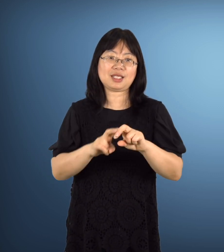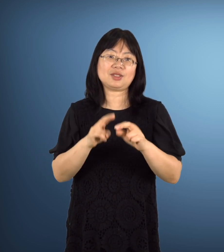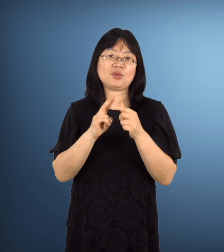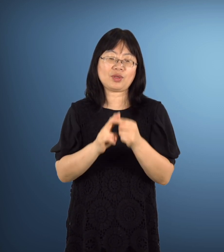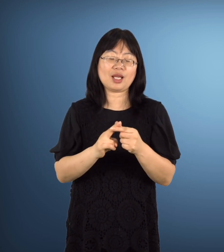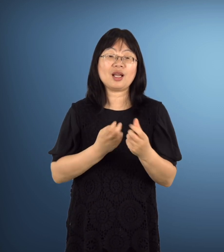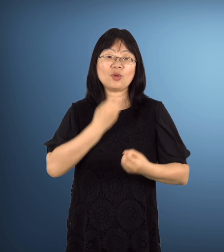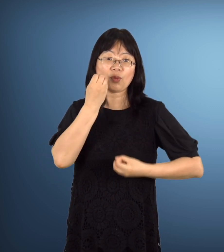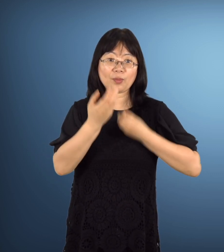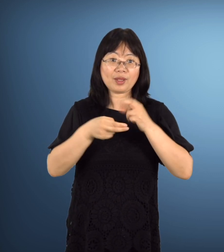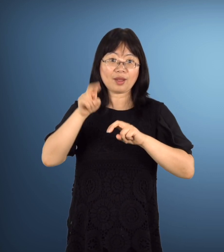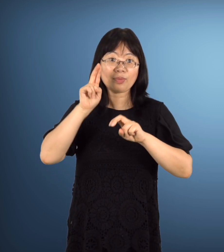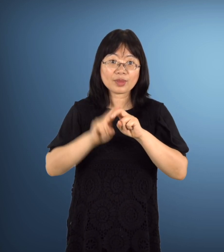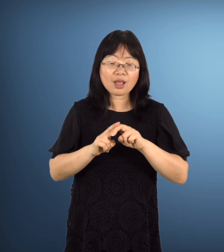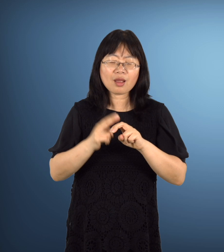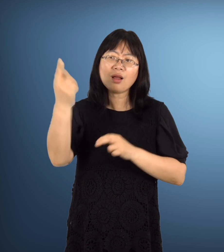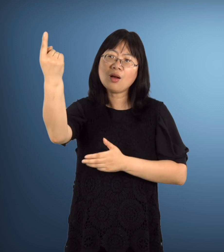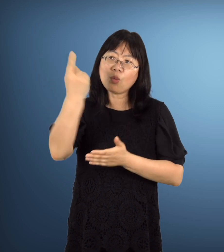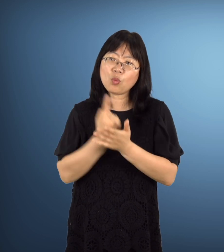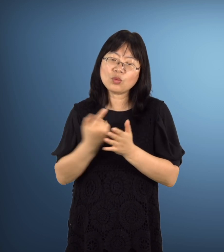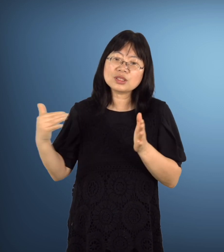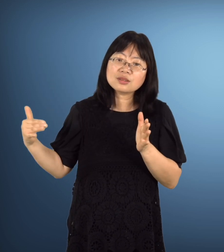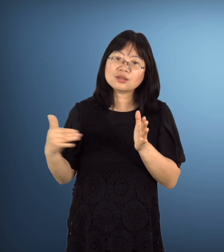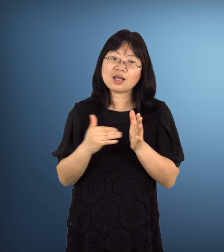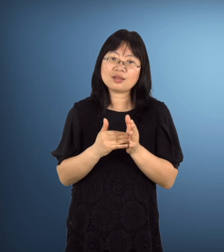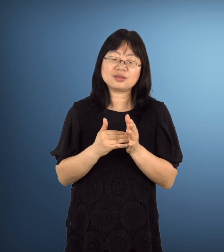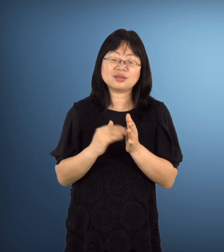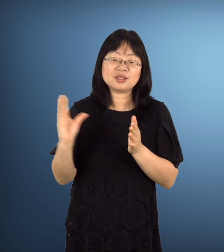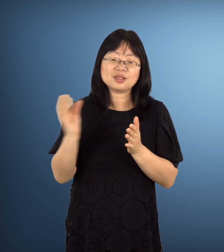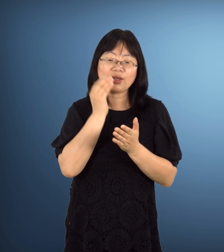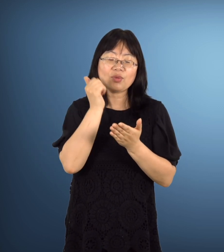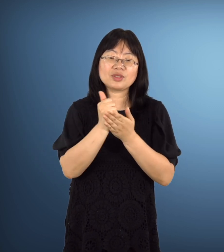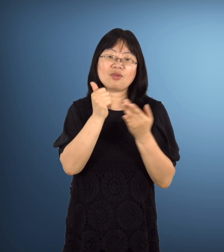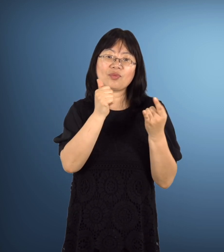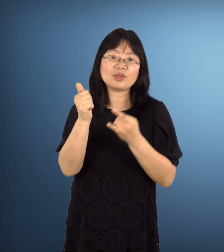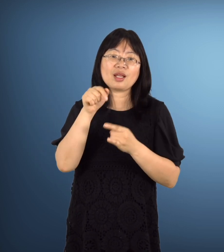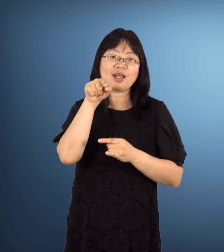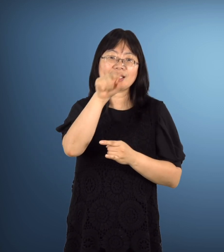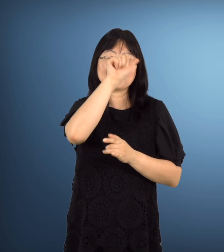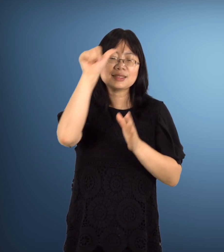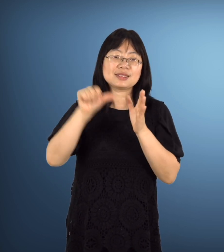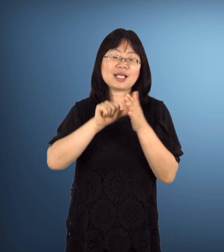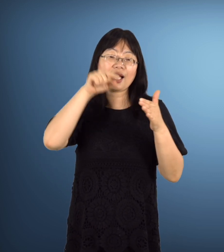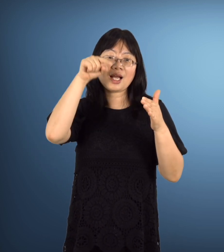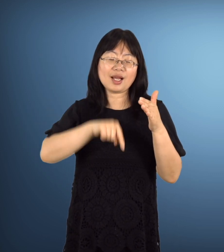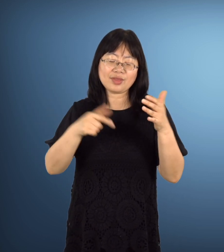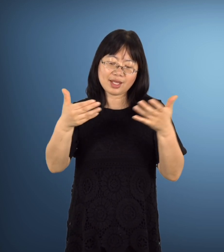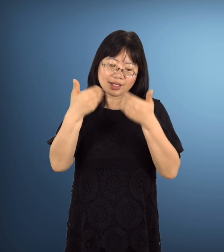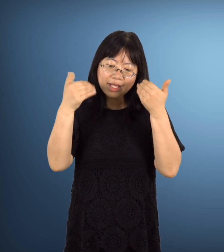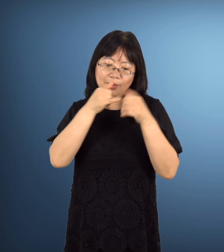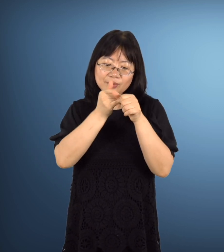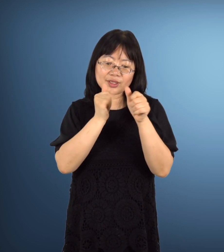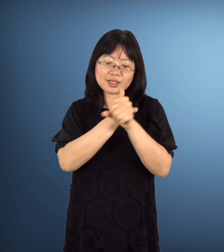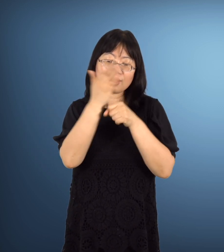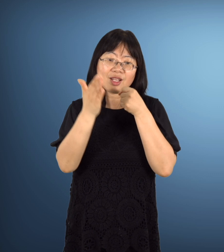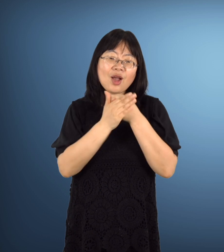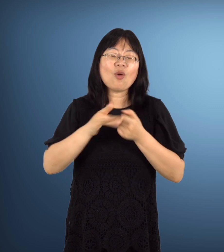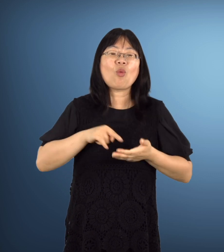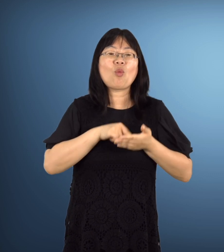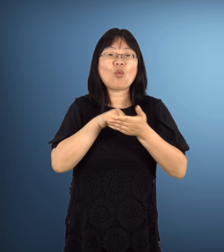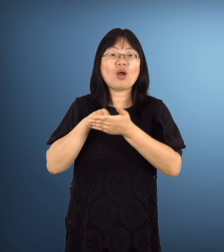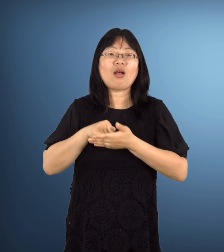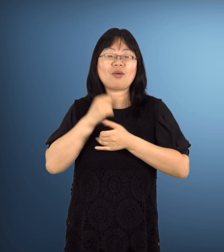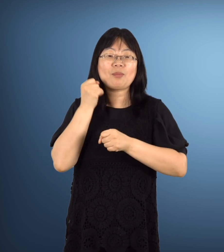자리와 그 고백의 현장이 오도록까지 성령께서 그 인생 속에 개입하셔서